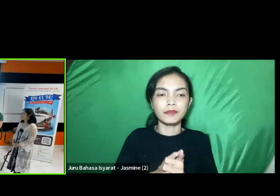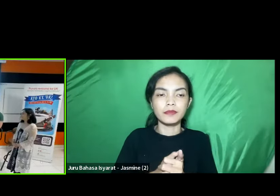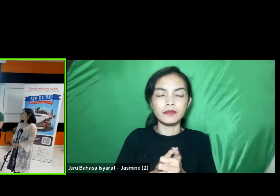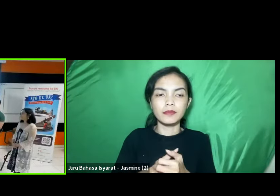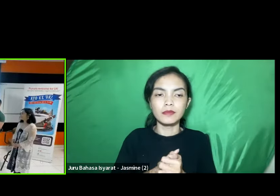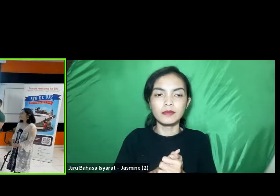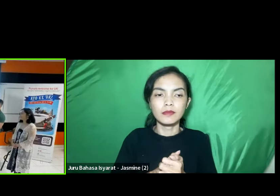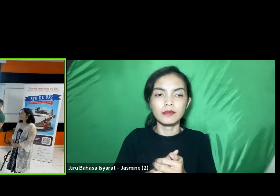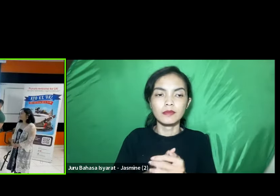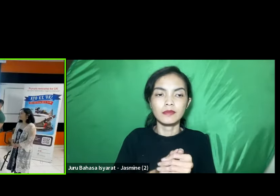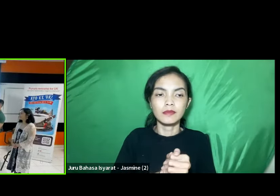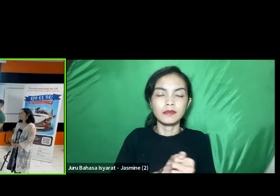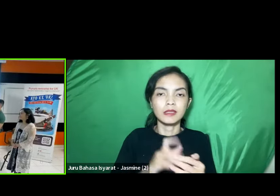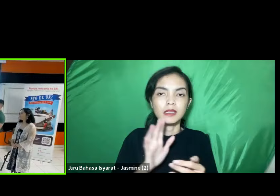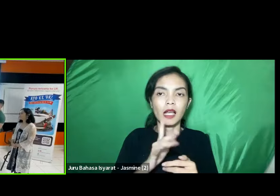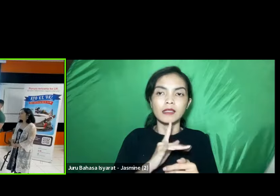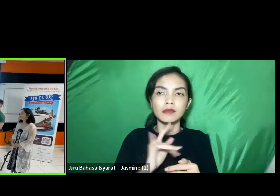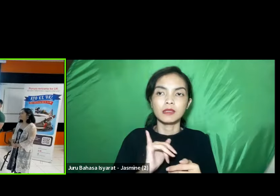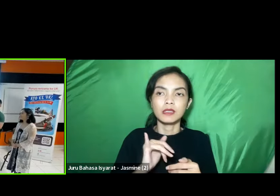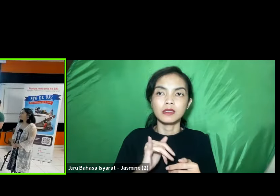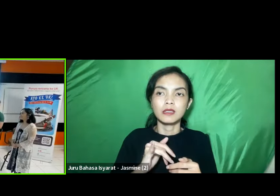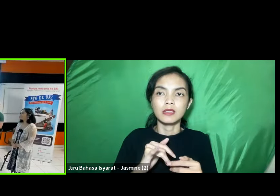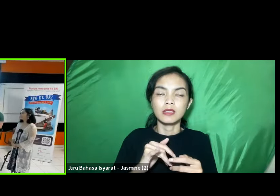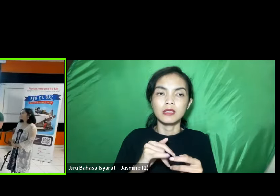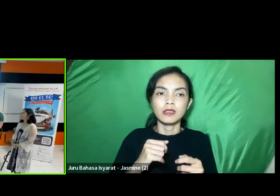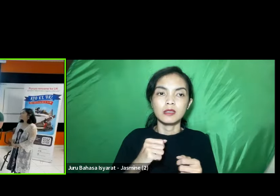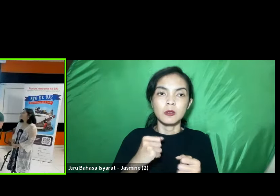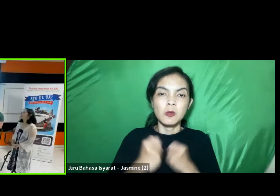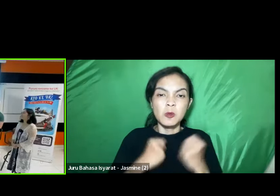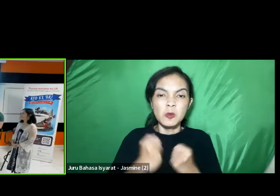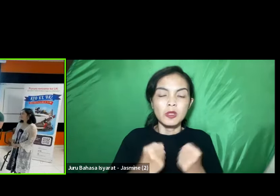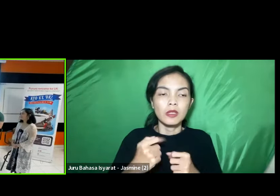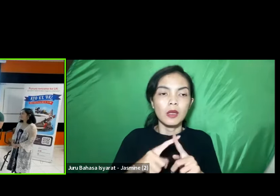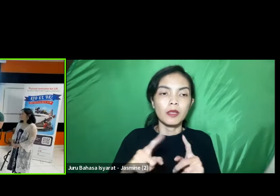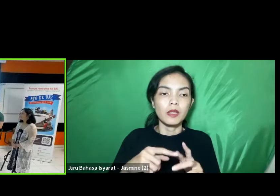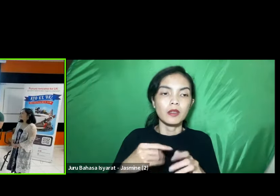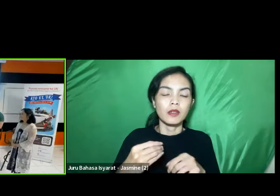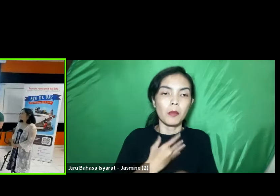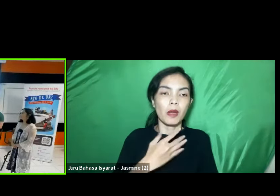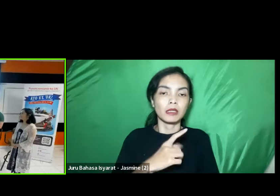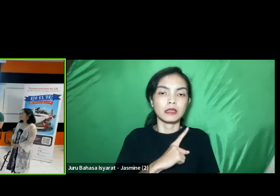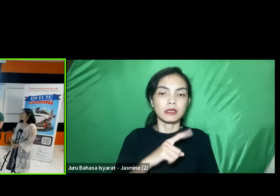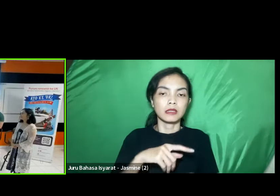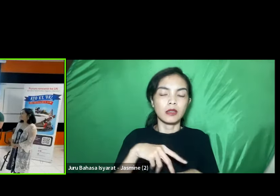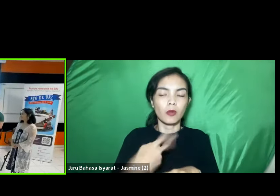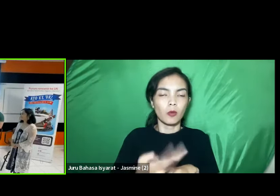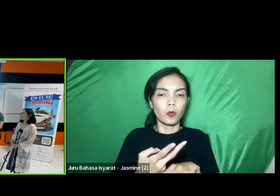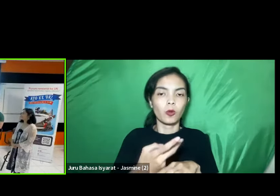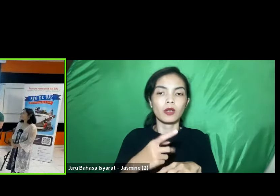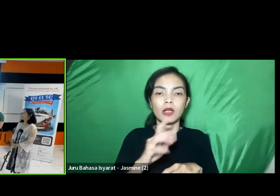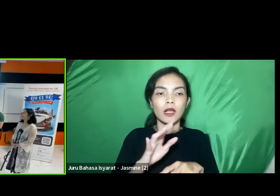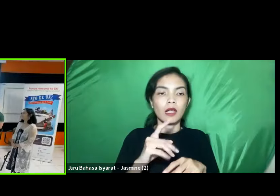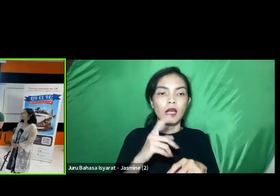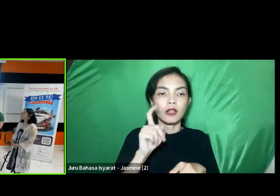terlalu sakit gitu loh maksudnya jangan terlalu Wah sampai akhirnya jatuh gitu kan kita kita pikirin mental health teman-teman juga sih